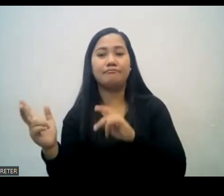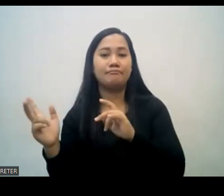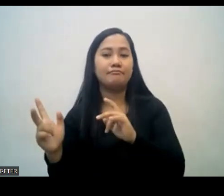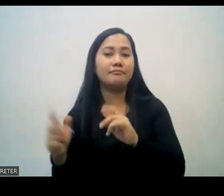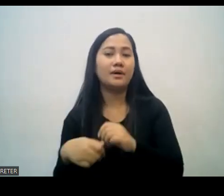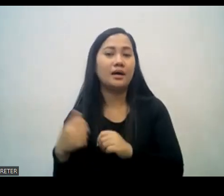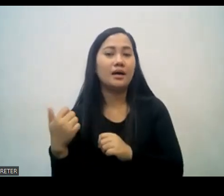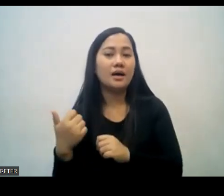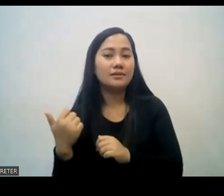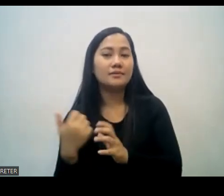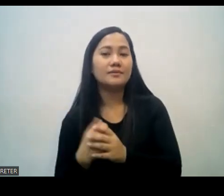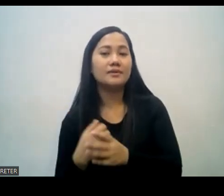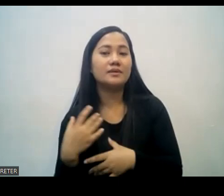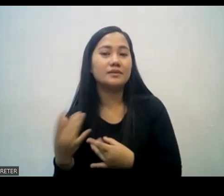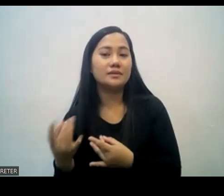if